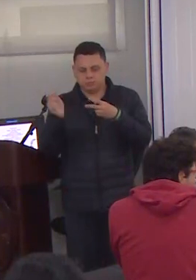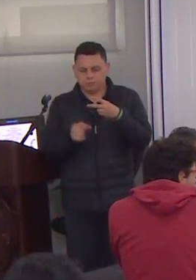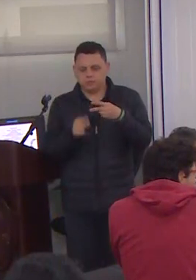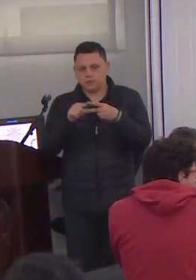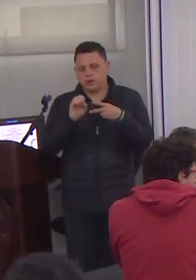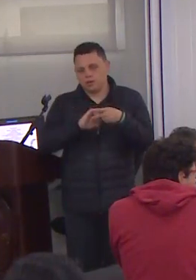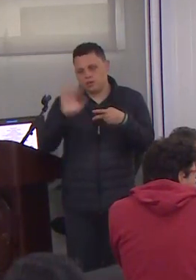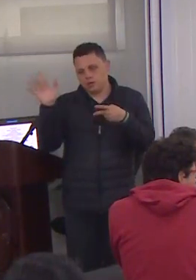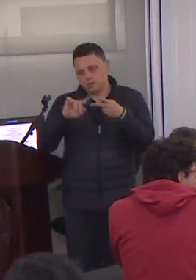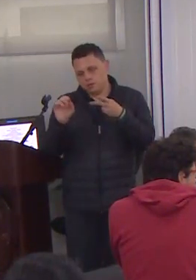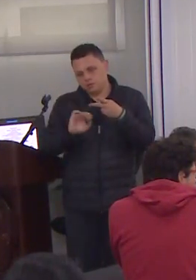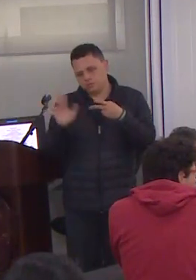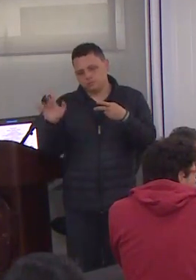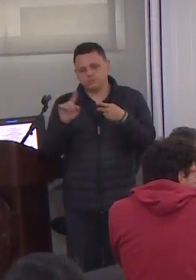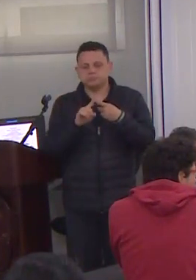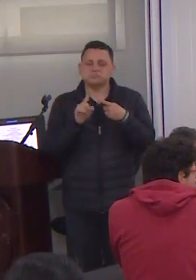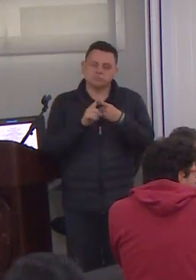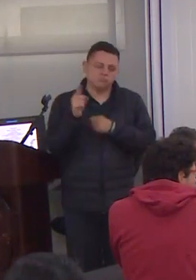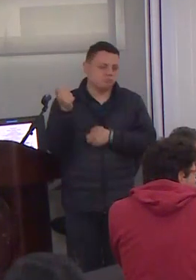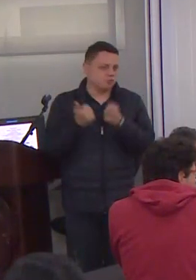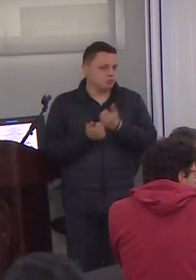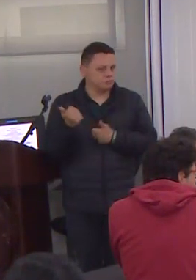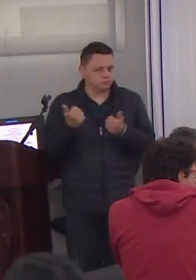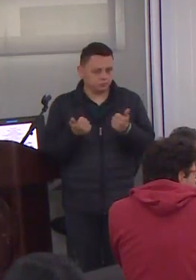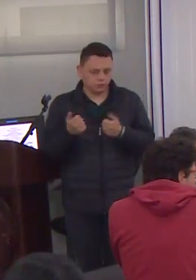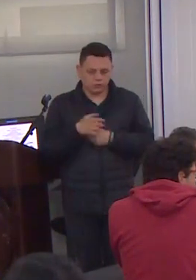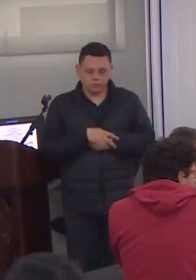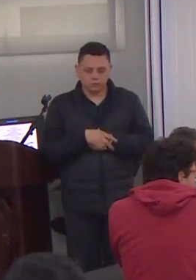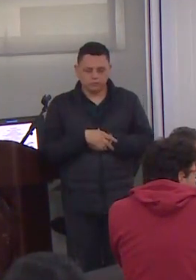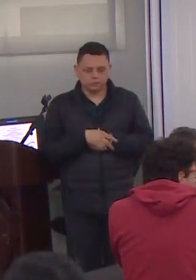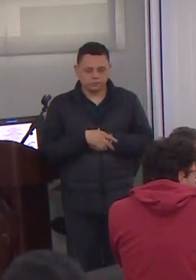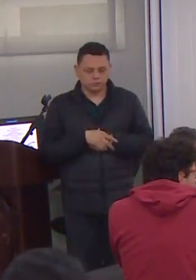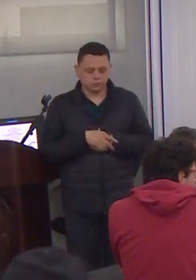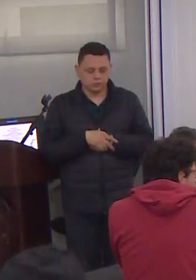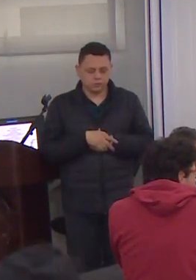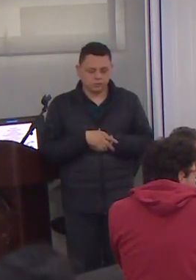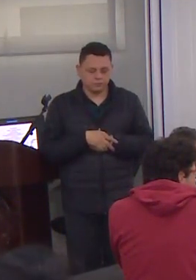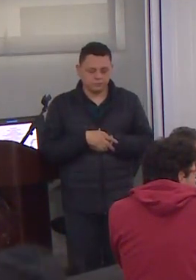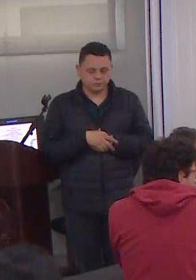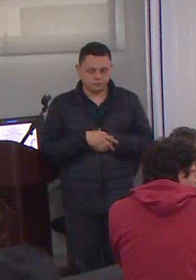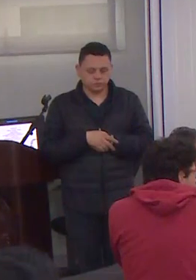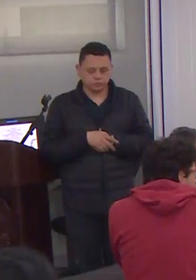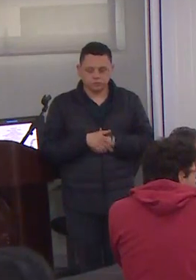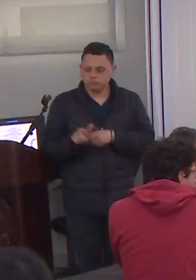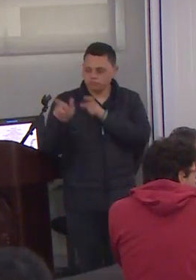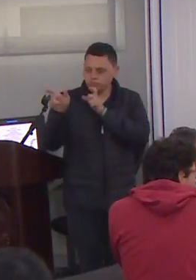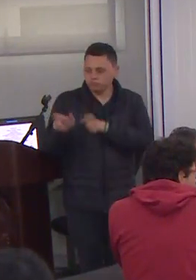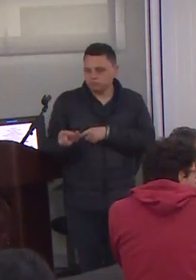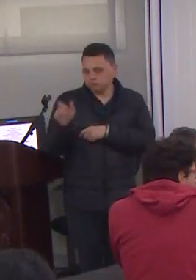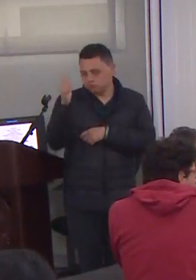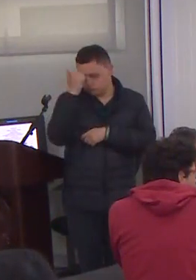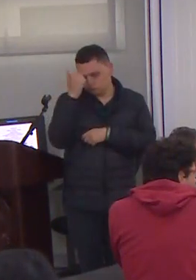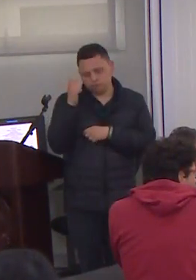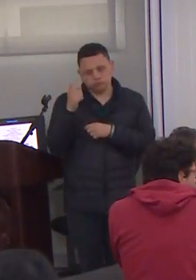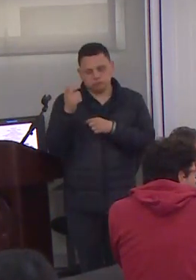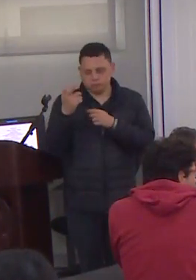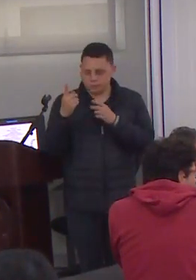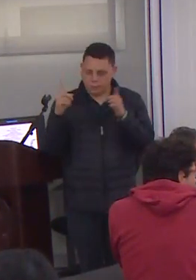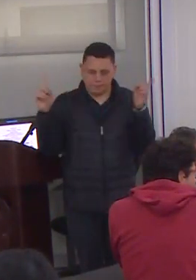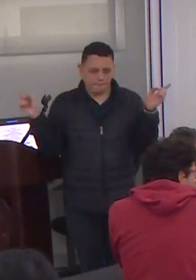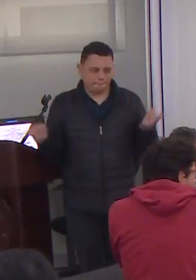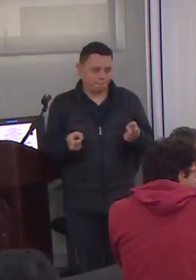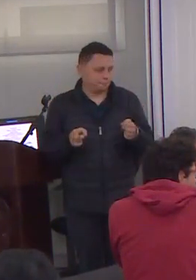la primera en la relación con los digamos con los pares lo voy a ejemplificar de esta manera